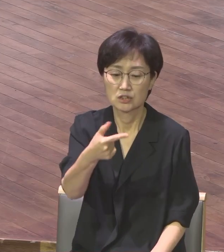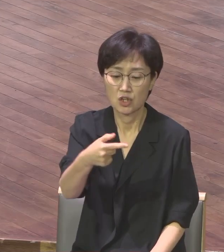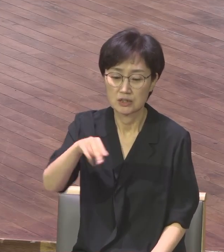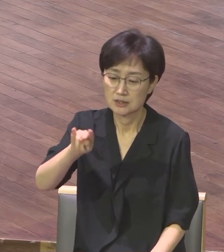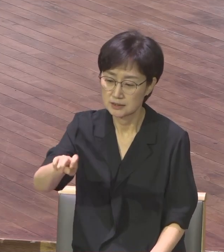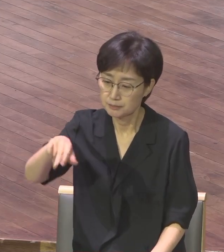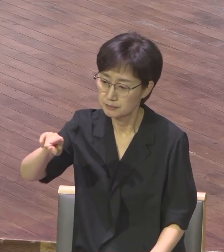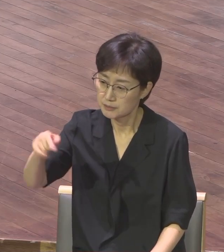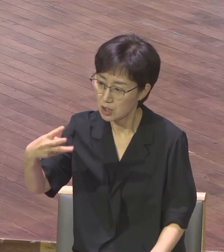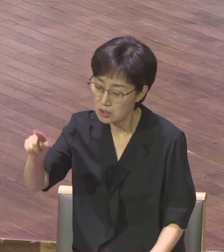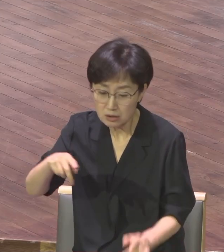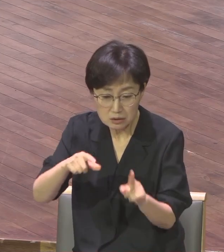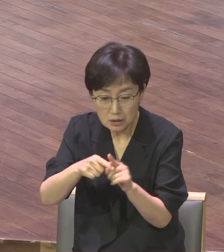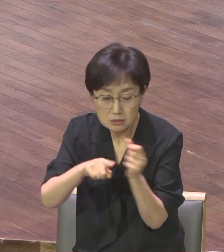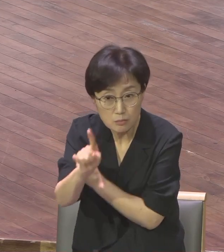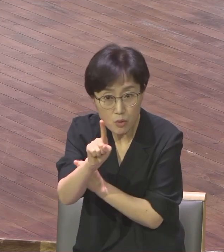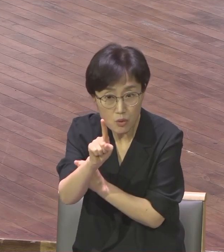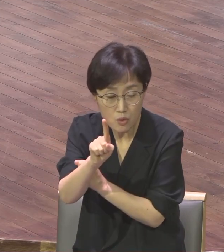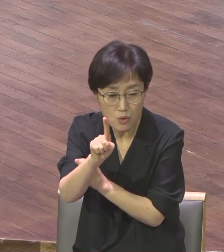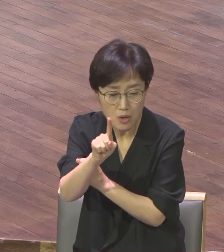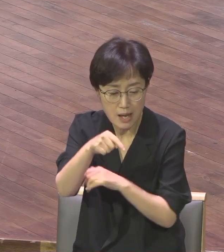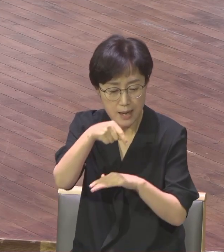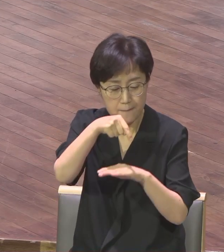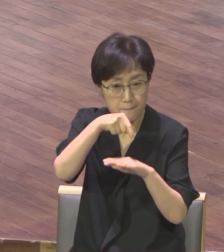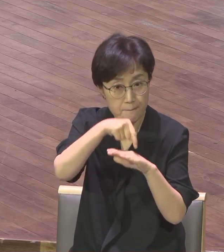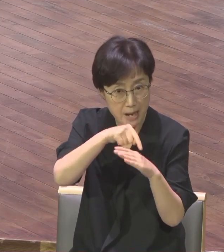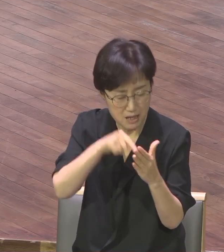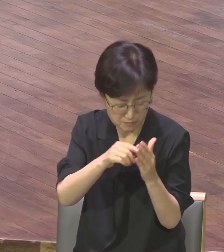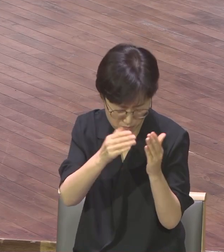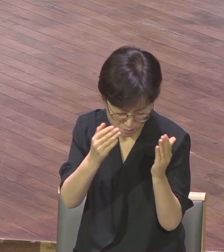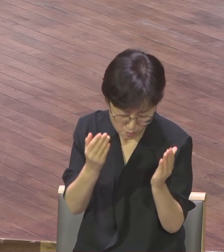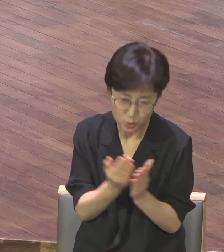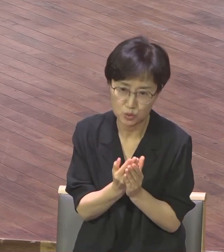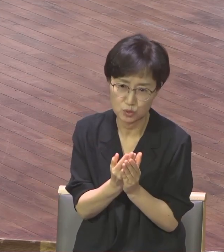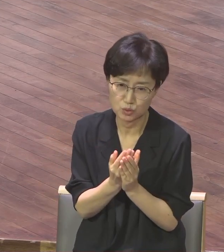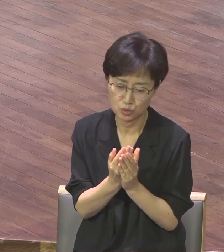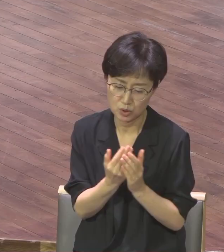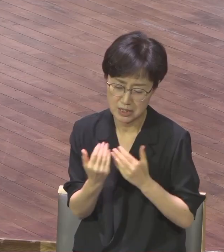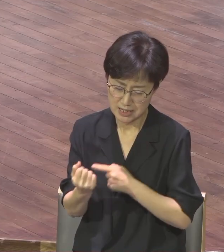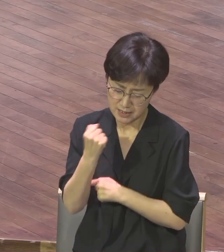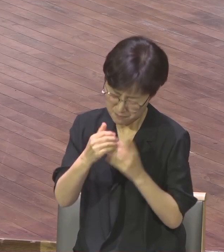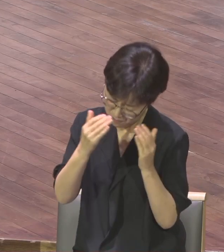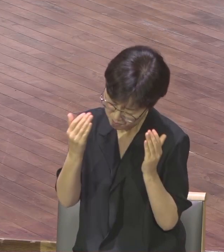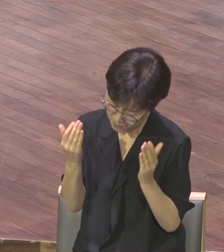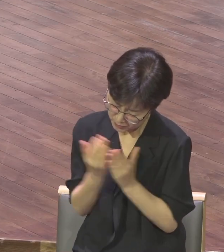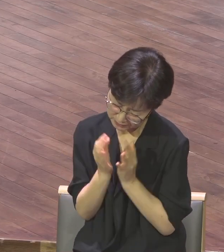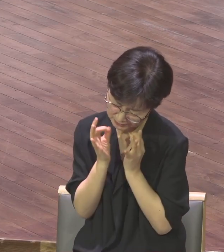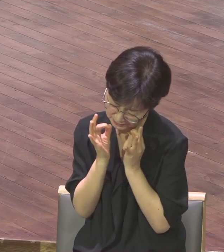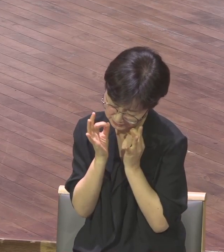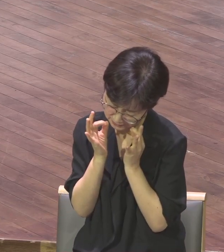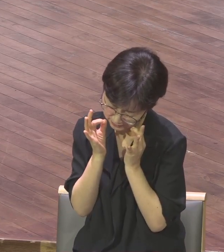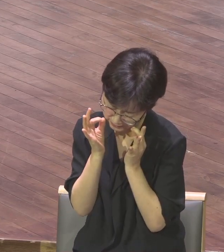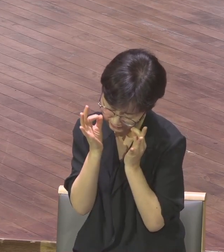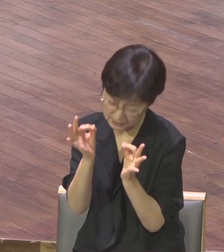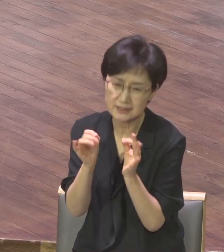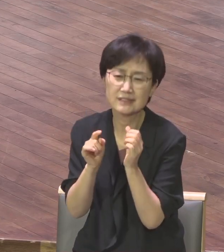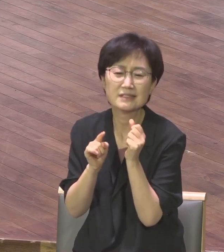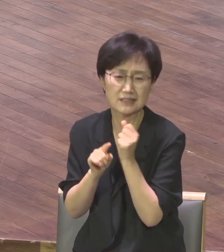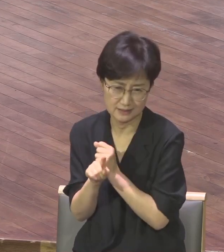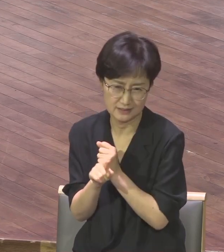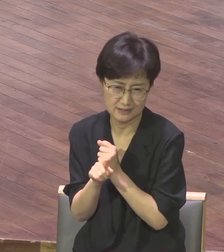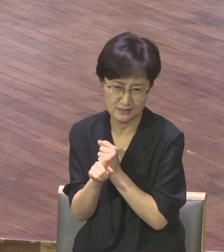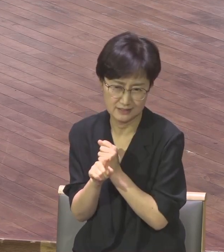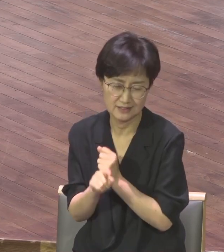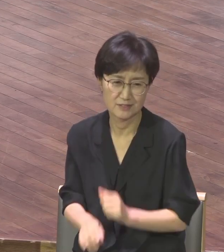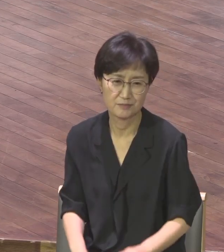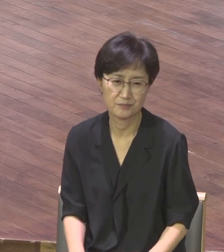전심전력이라는 말은 문자 들어오면 온 마음과 온 힘을 다하여 한 곳에 선다,